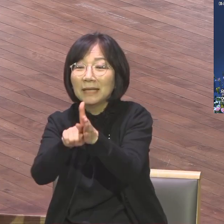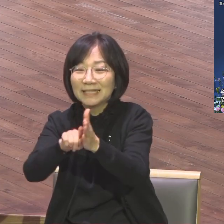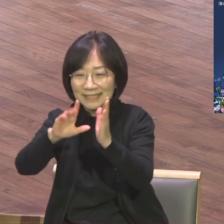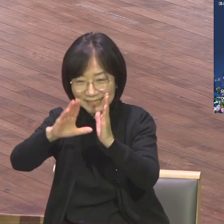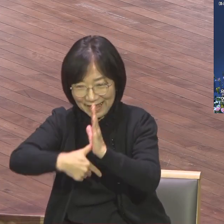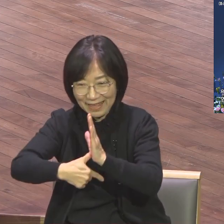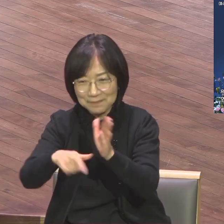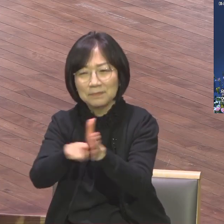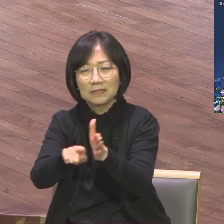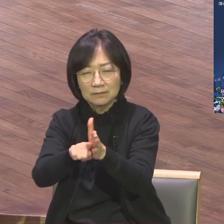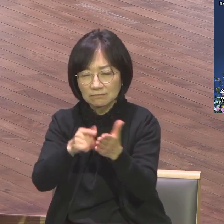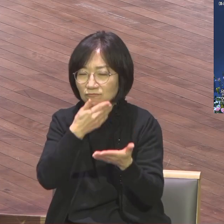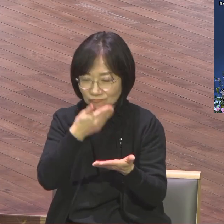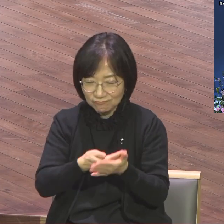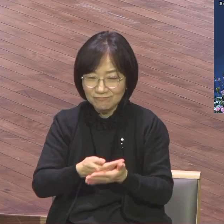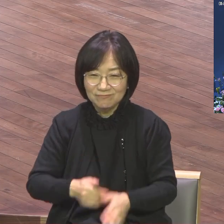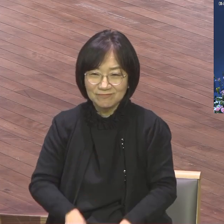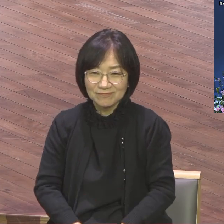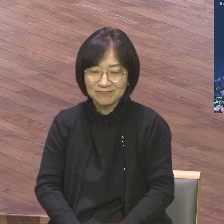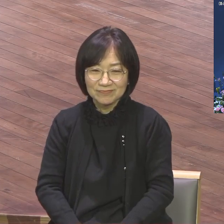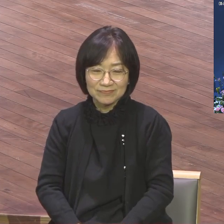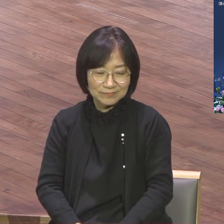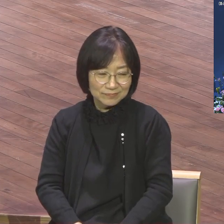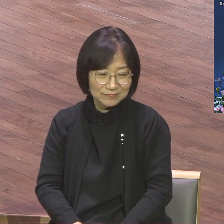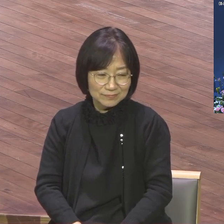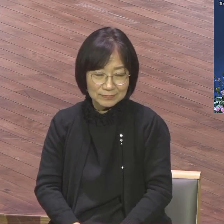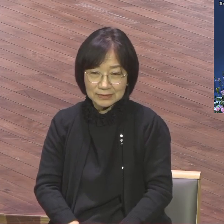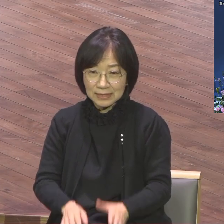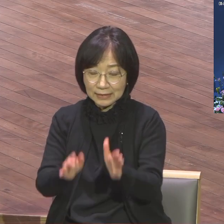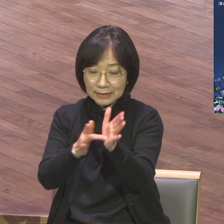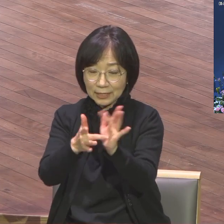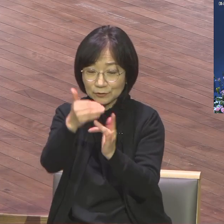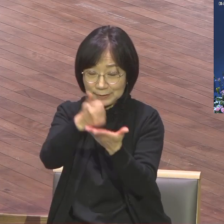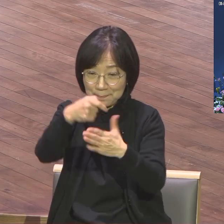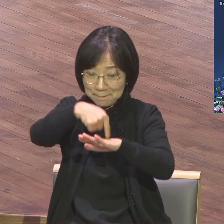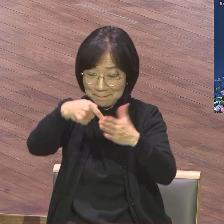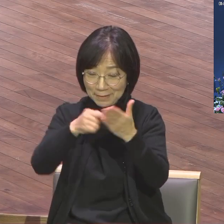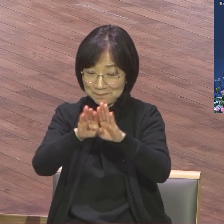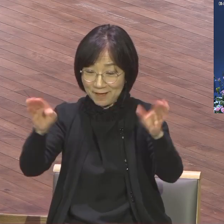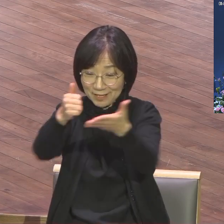주셨으니. 자, 예수님을 영접한다가 뭔 뜻이에요?